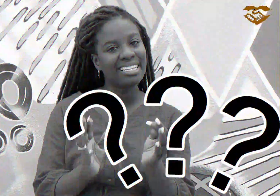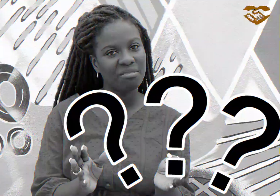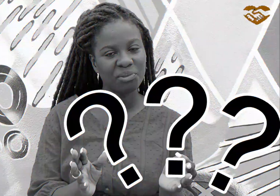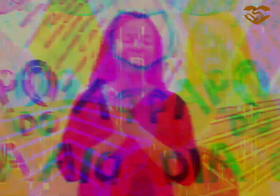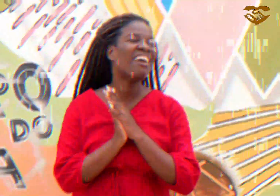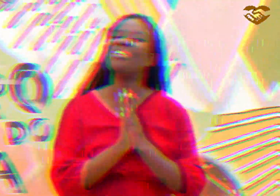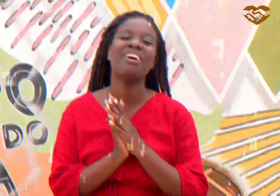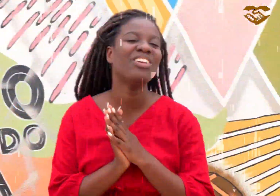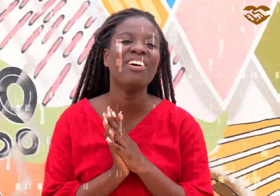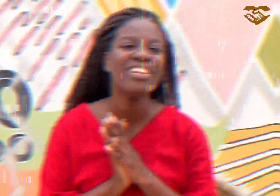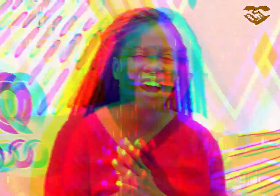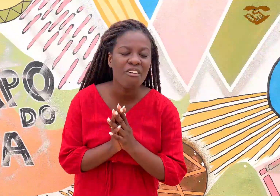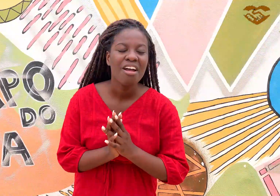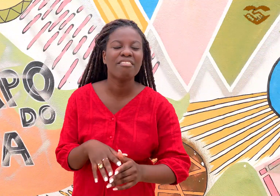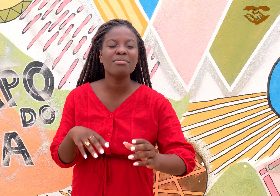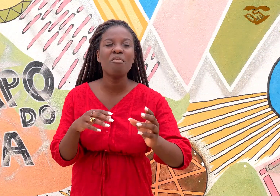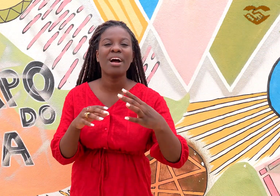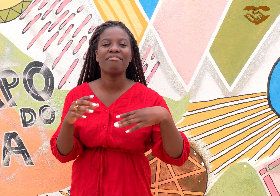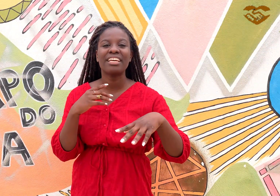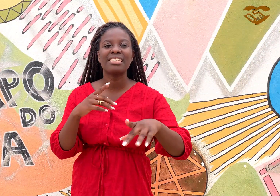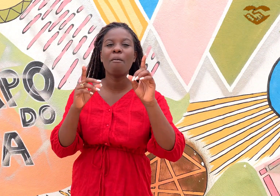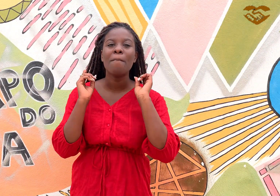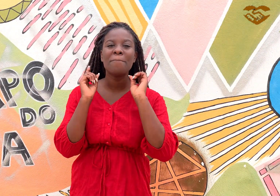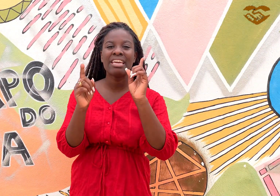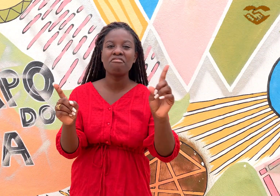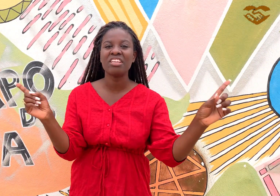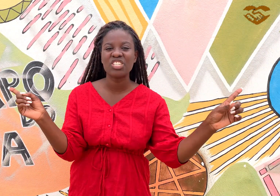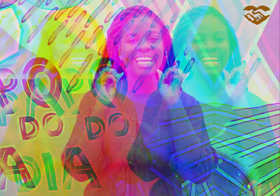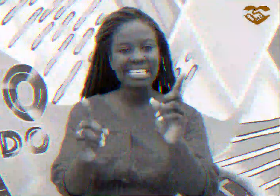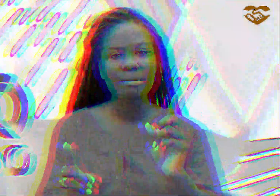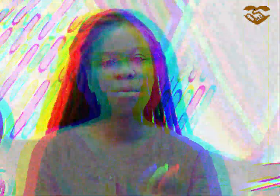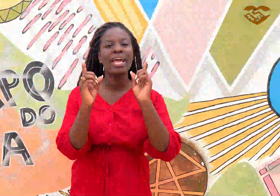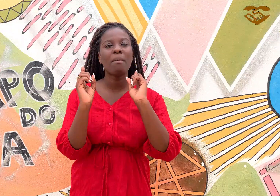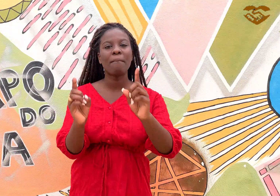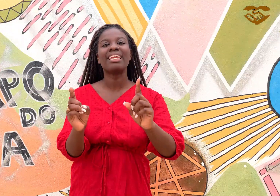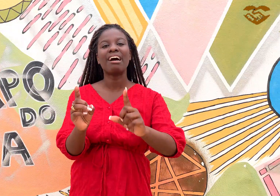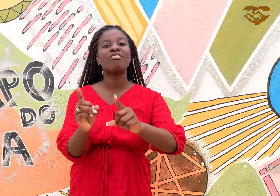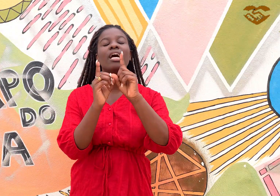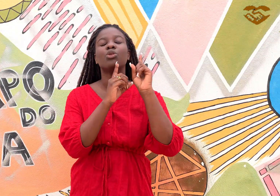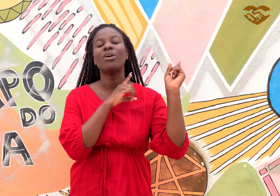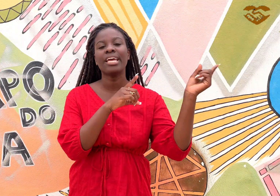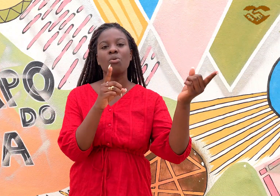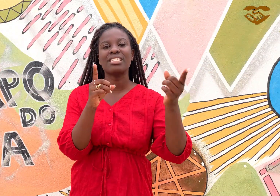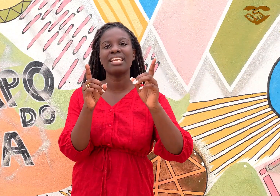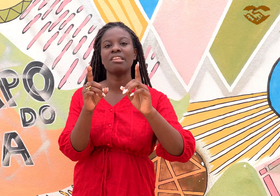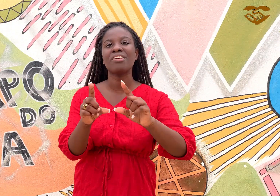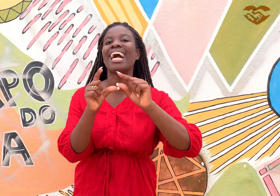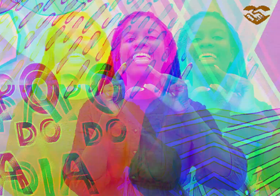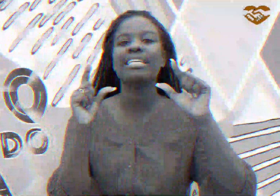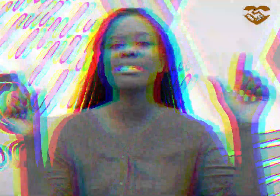dízimo? Não. Vamos a uma reflexão bem fixe. Dízimo é uma palavra do grego que significa décimo.